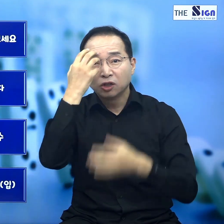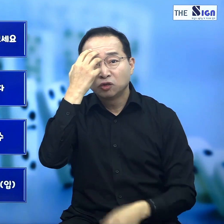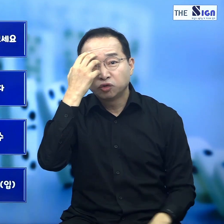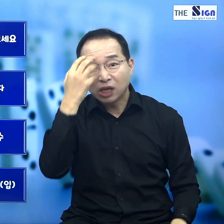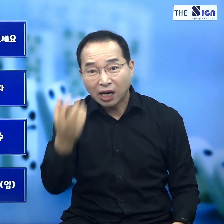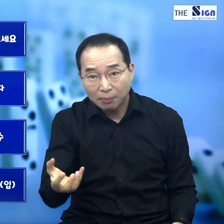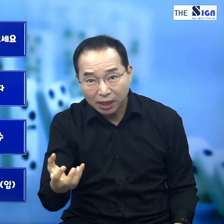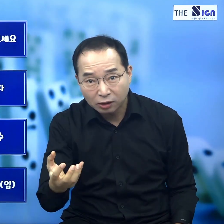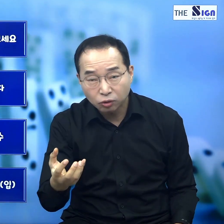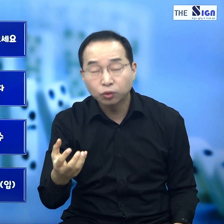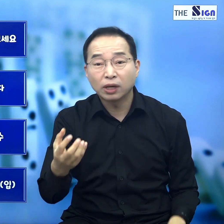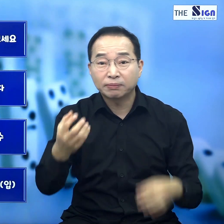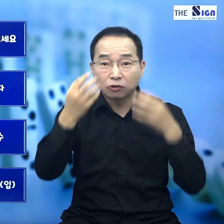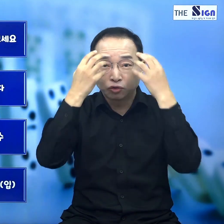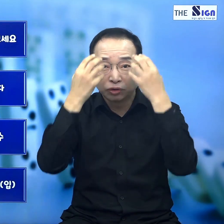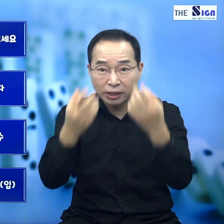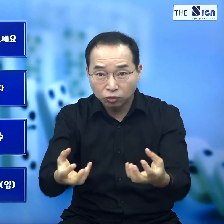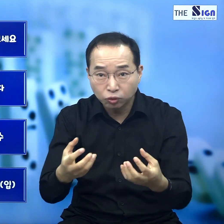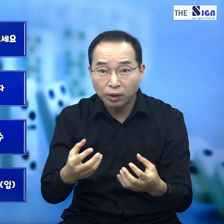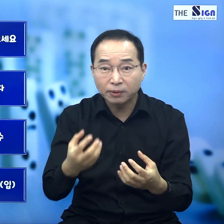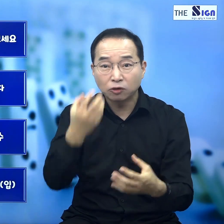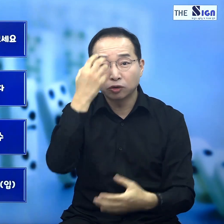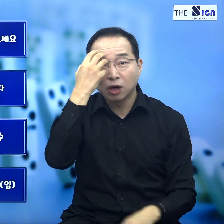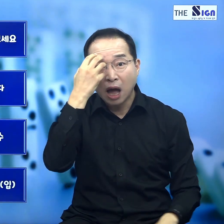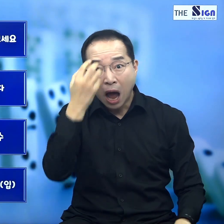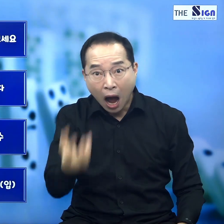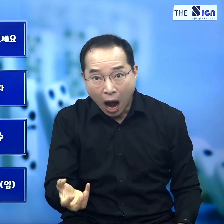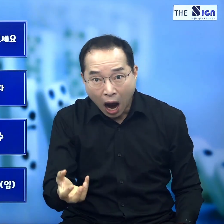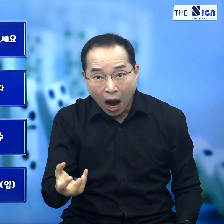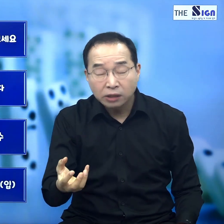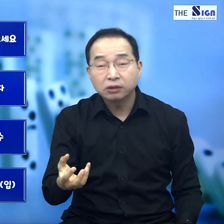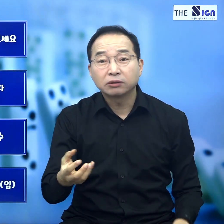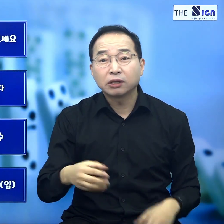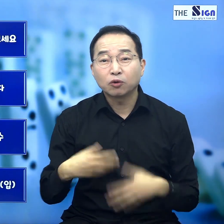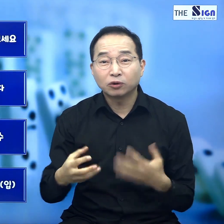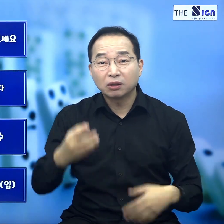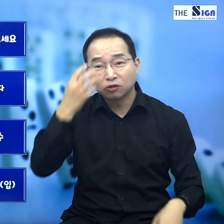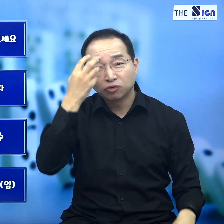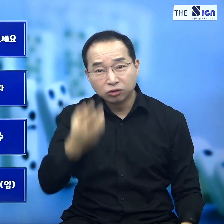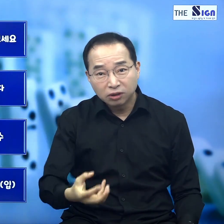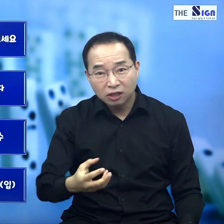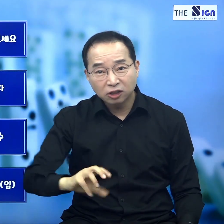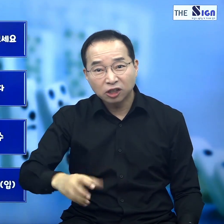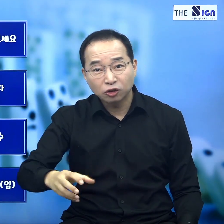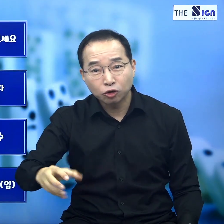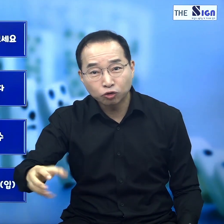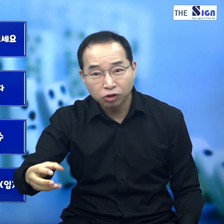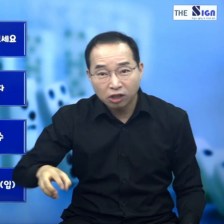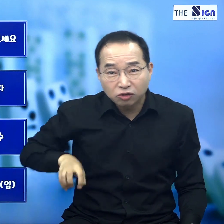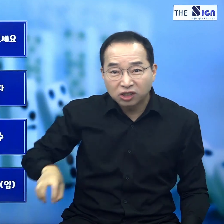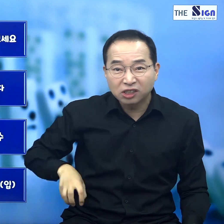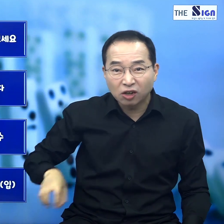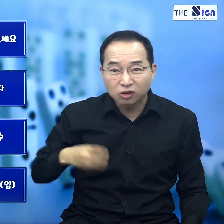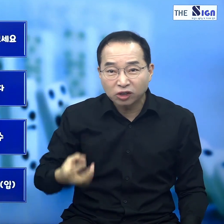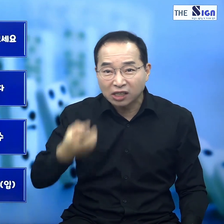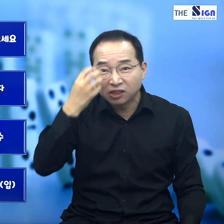눈 하나만 해도 놀랍다고, 둘 해도 놀랍다고 해서, 때로는 어떻게 하면 눈 해서 떼글떼글 굴러가지고 씻어가지고 다시